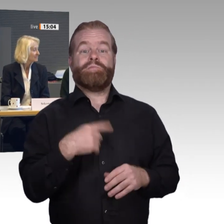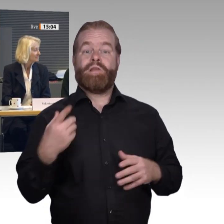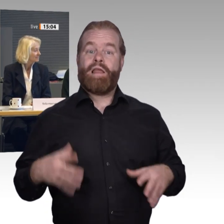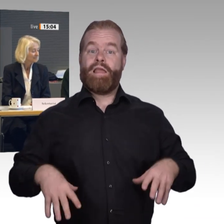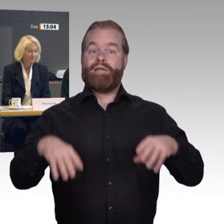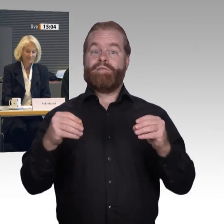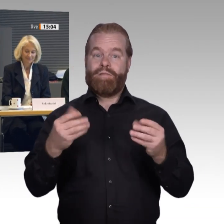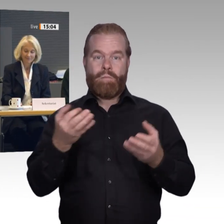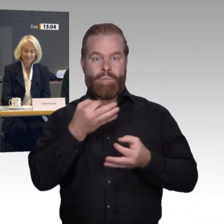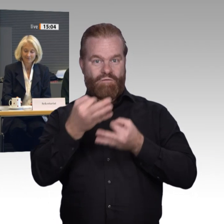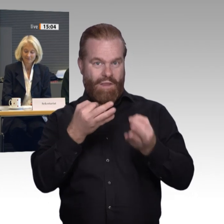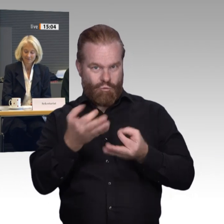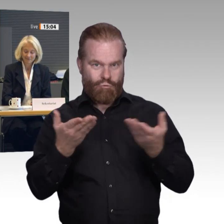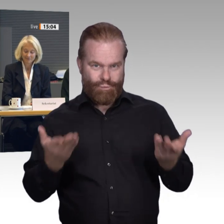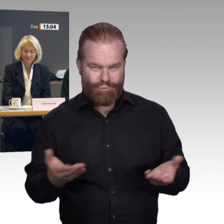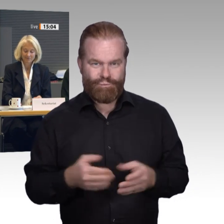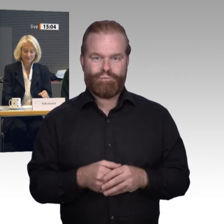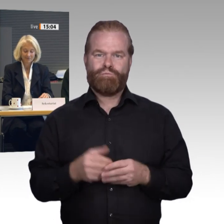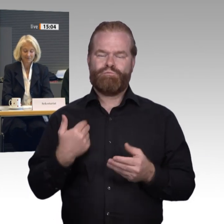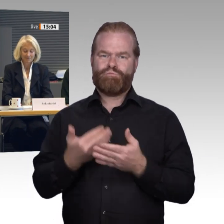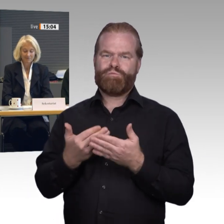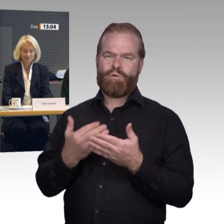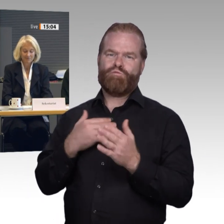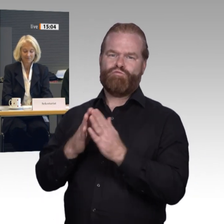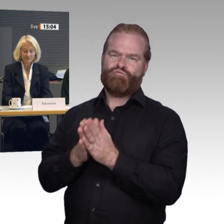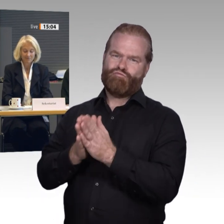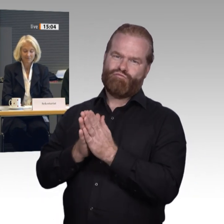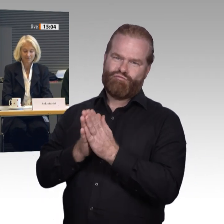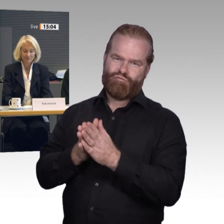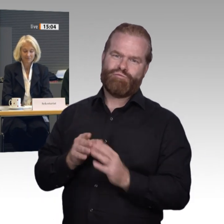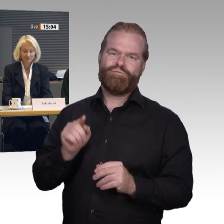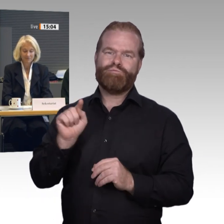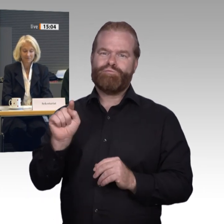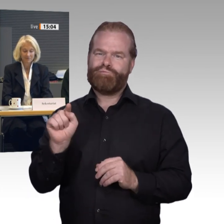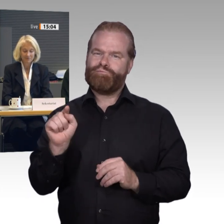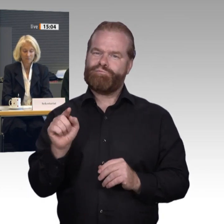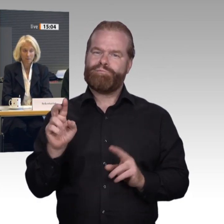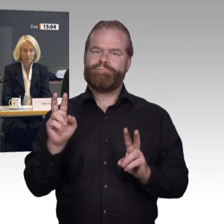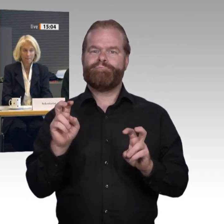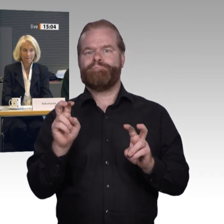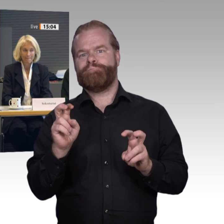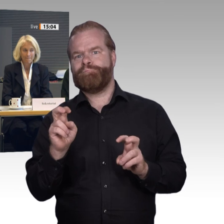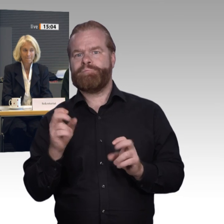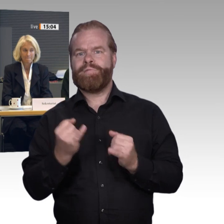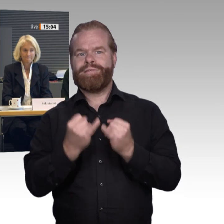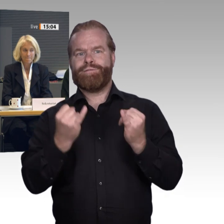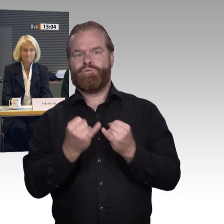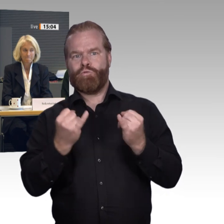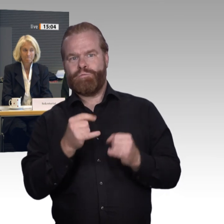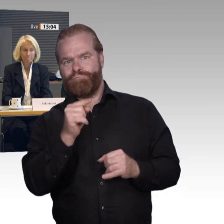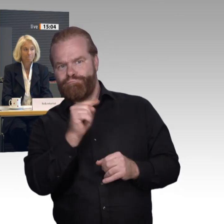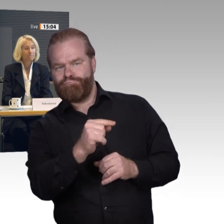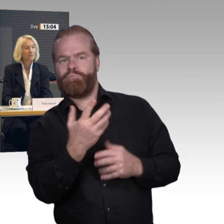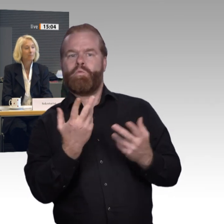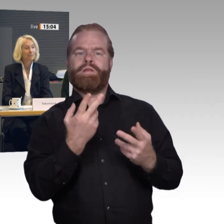entsprechende Institution bzw. der oder die Sachverständige genannt wird, an die oder an den die Frage gerichtet ist. Ich bitte nun